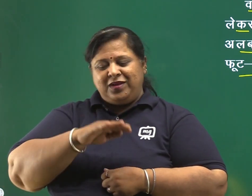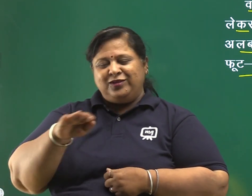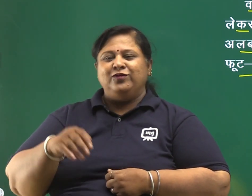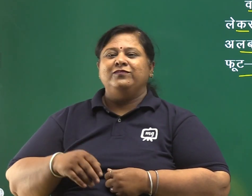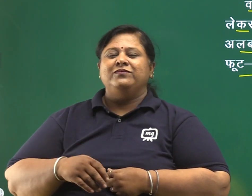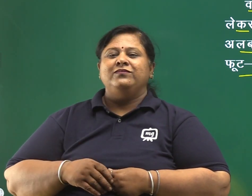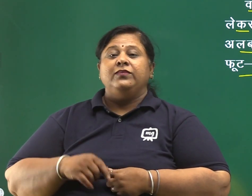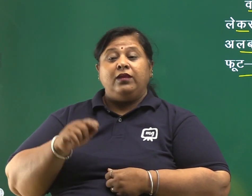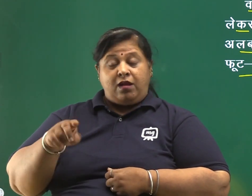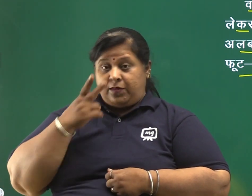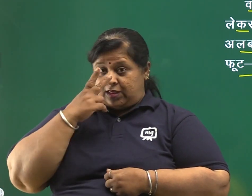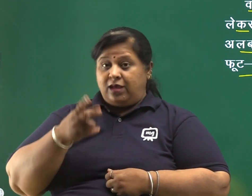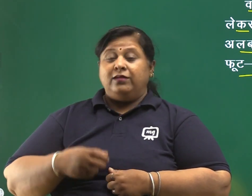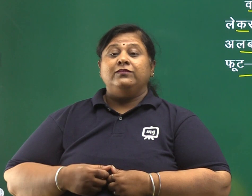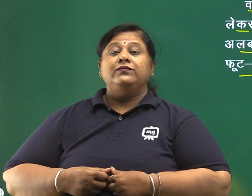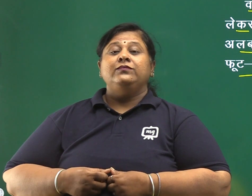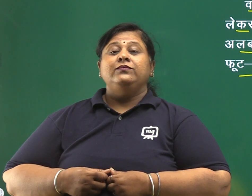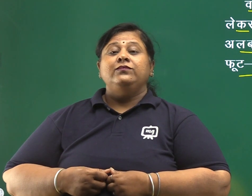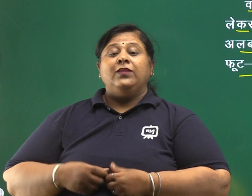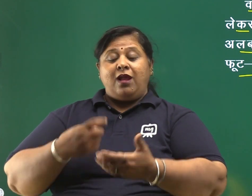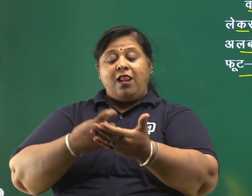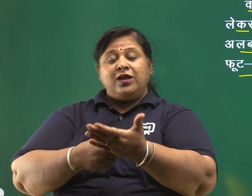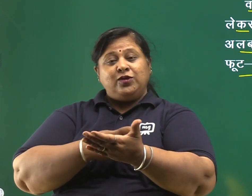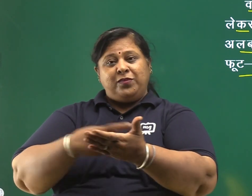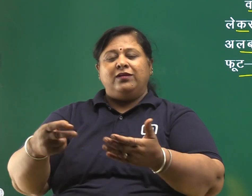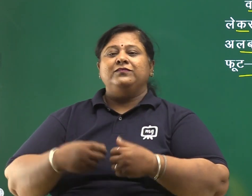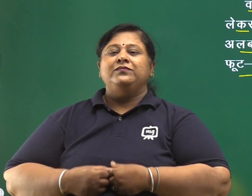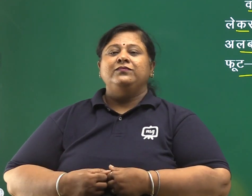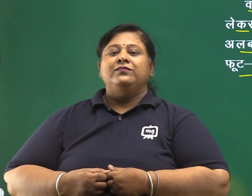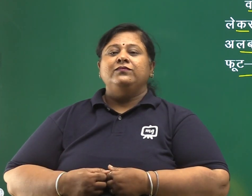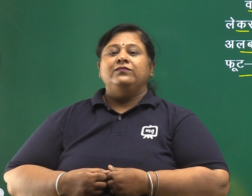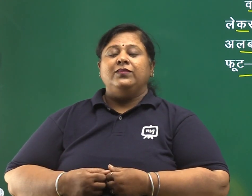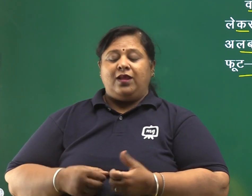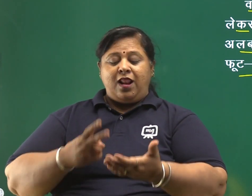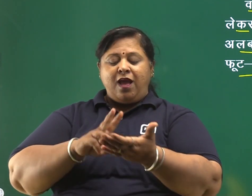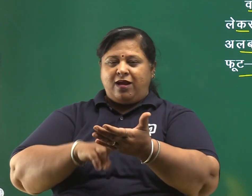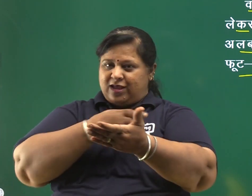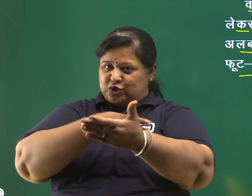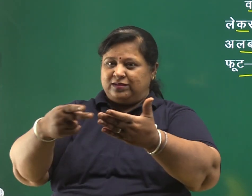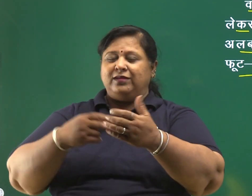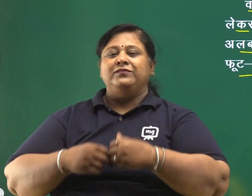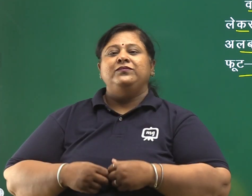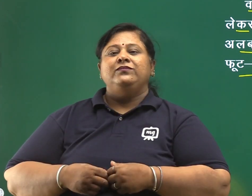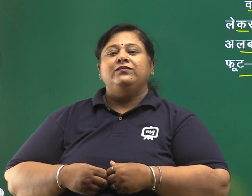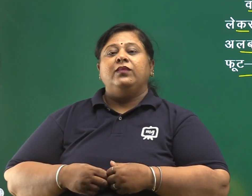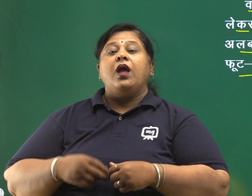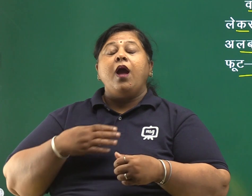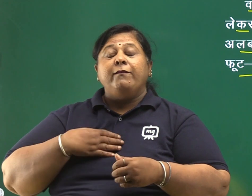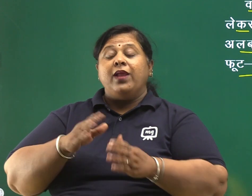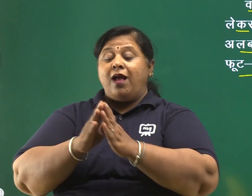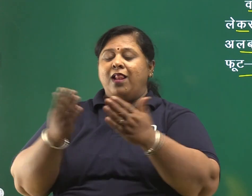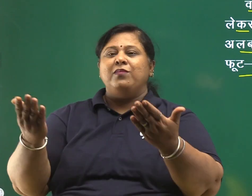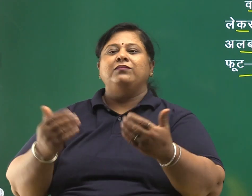बच्चों, यहाँ हमने देखा कि राजप्पा नागराजन से अपना